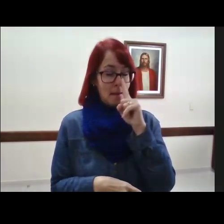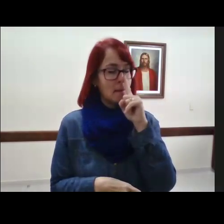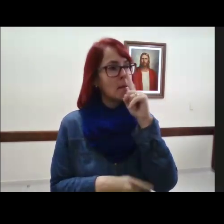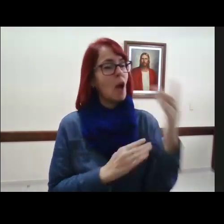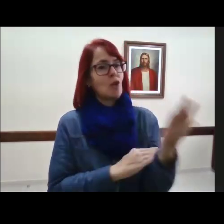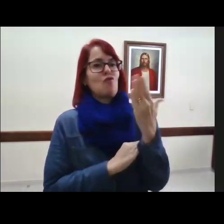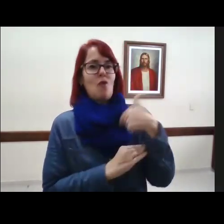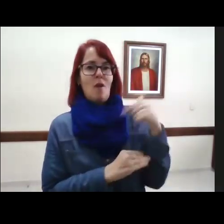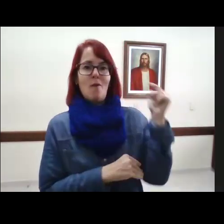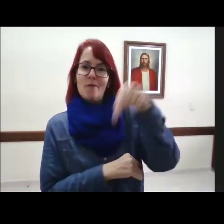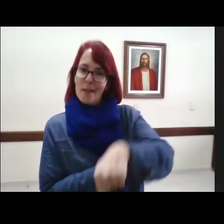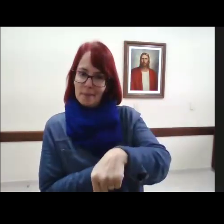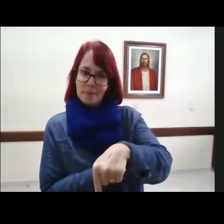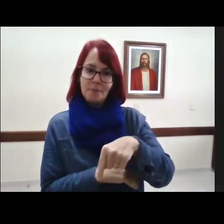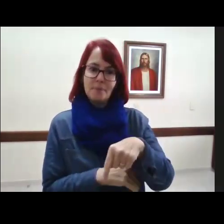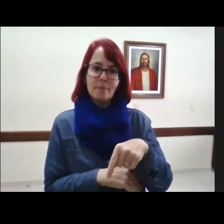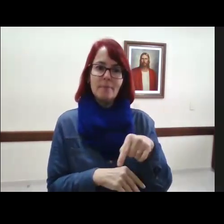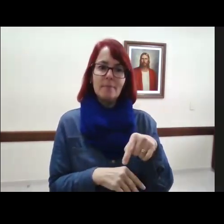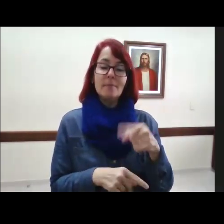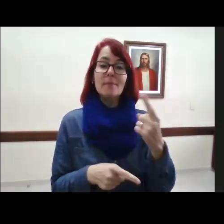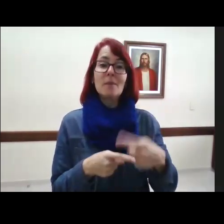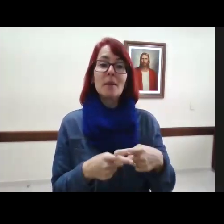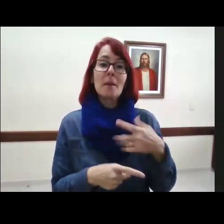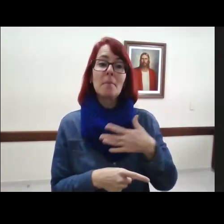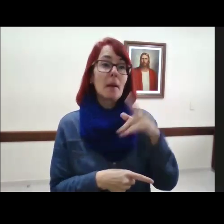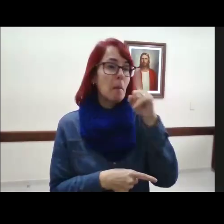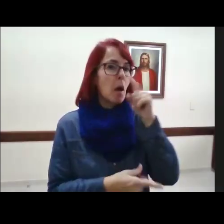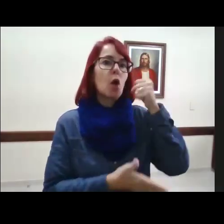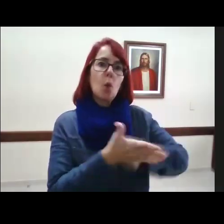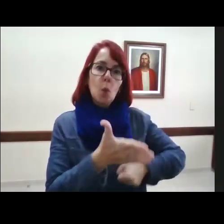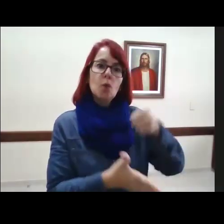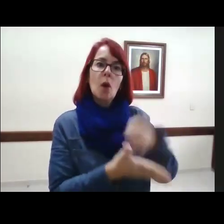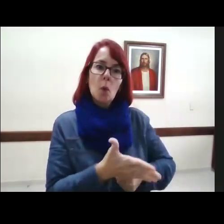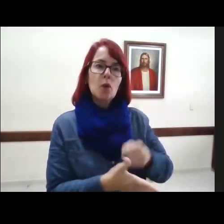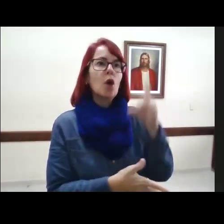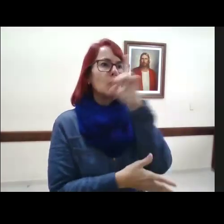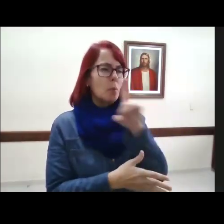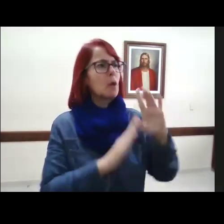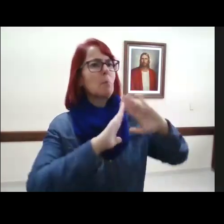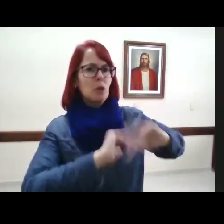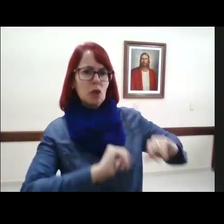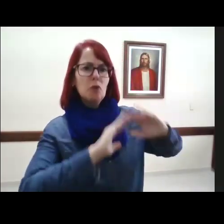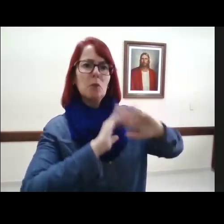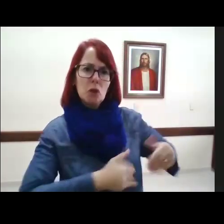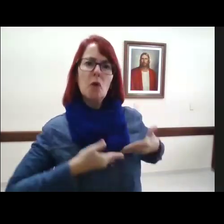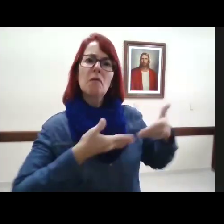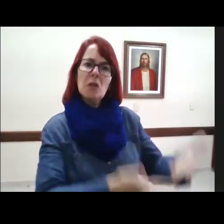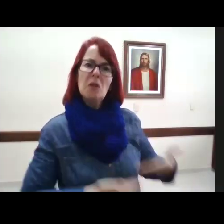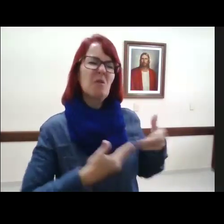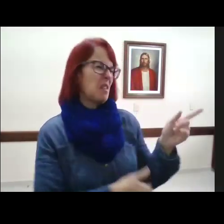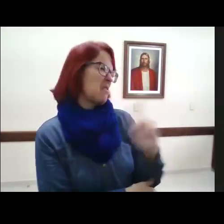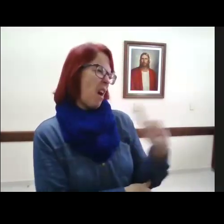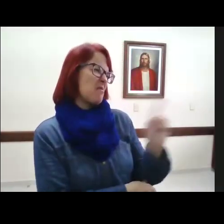aqui. E por ela ter lutado por mim todos os domingos. Vamos pra igreja? E eu falar: "Não, não vou ser